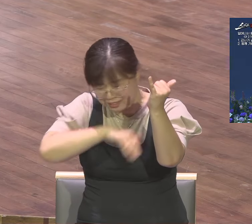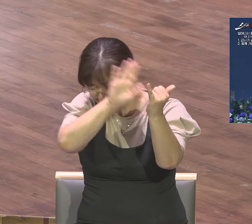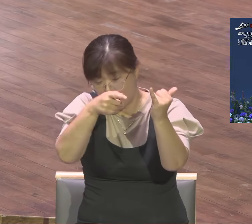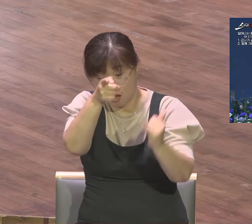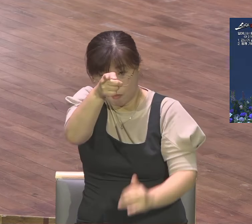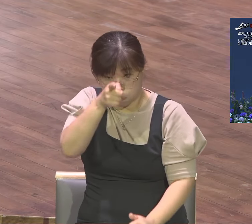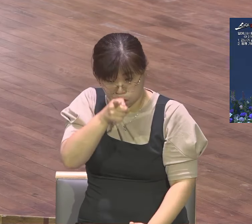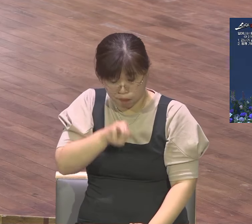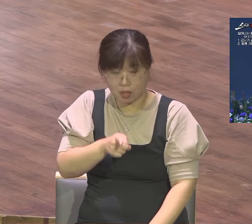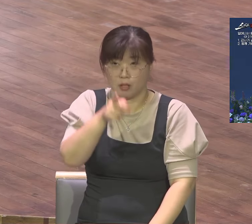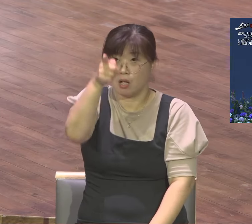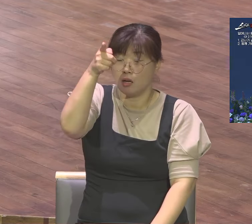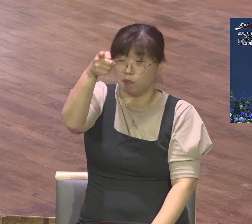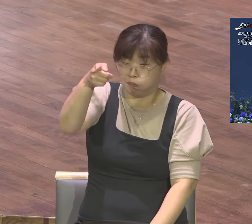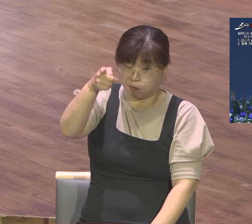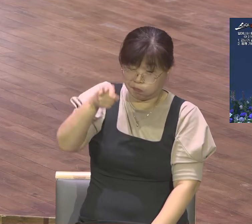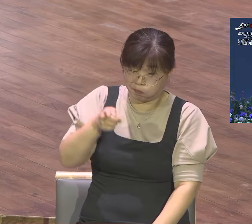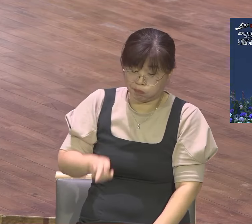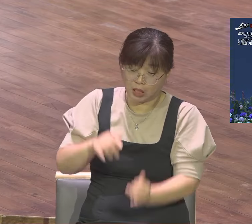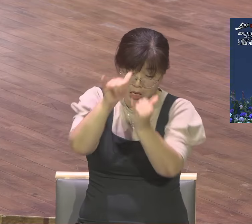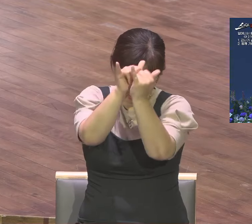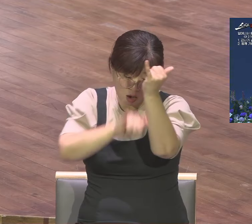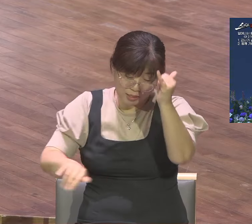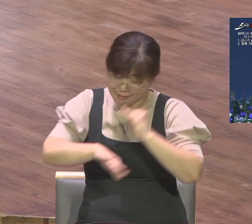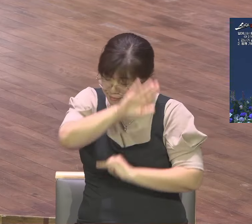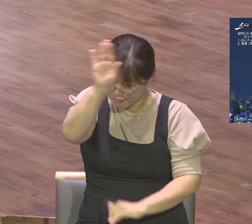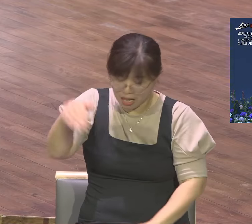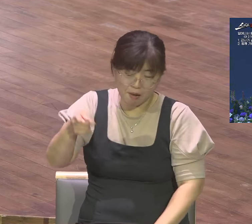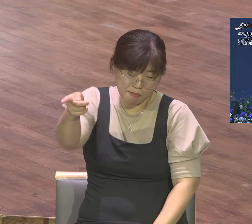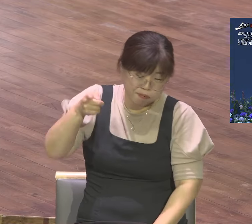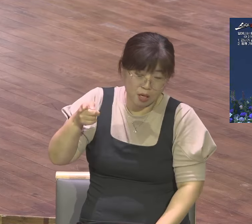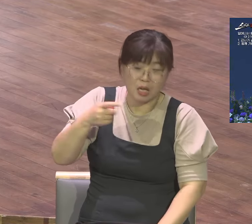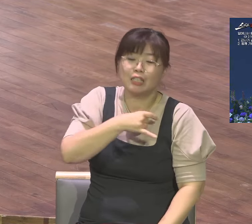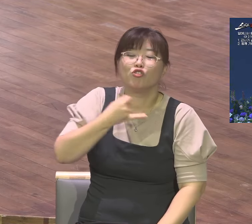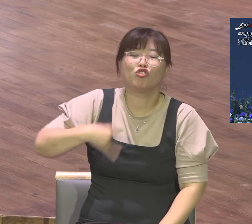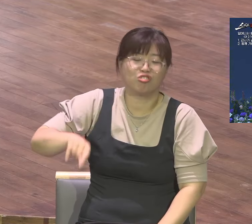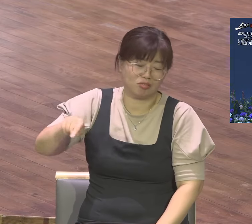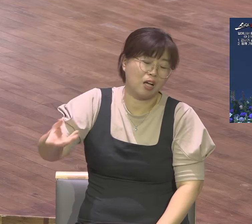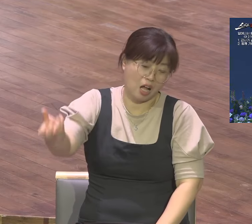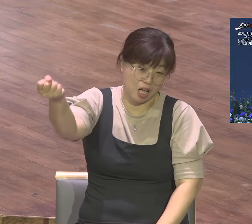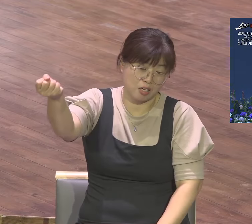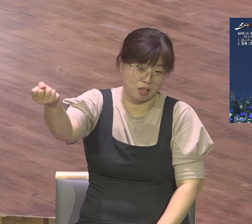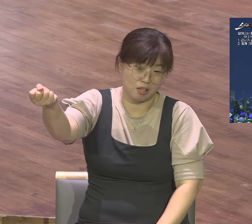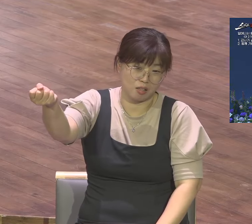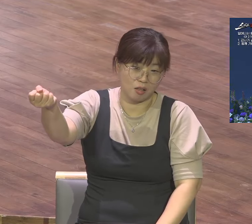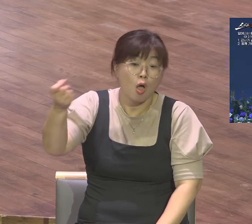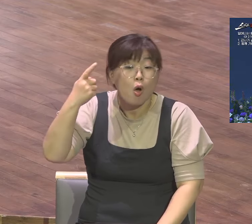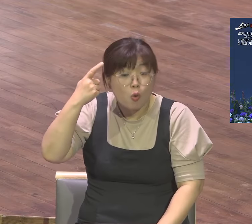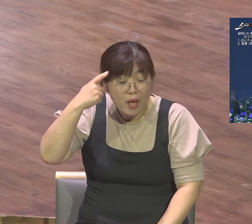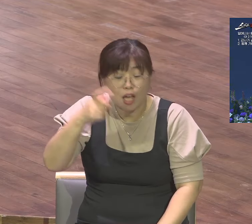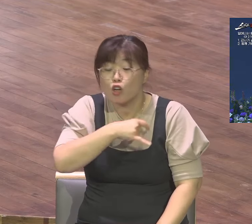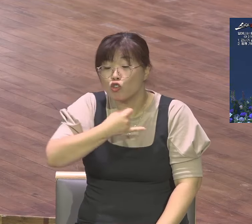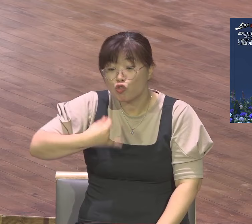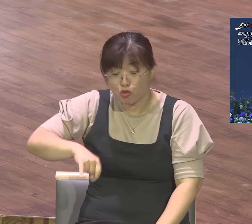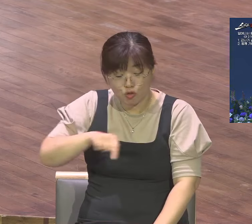그러냐? 중국은요 등록된 선수가 탁구 선수가 수천만 명이요.